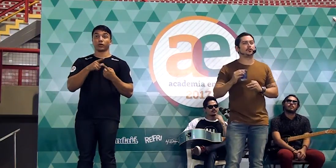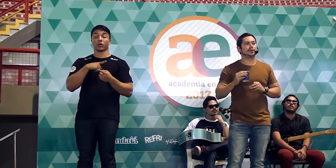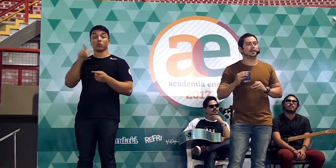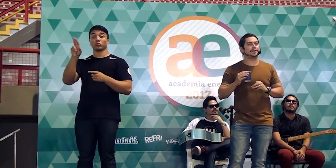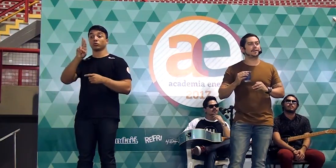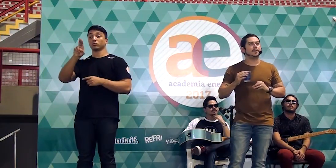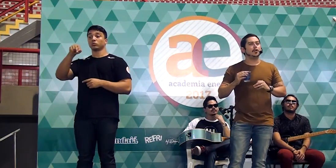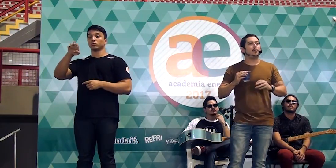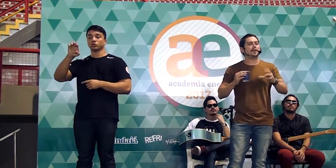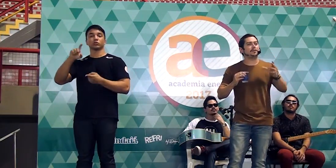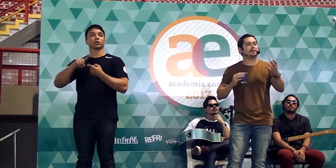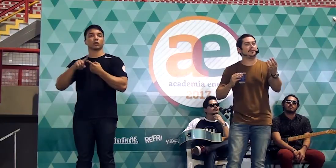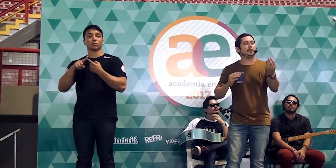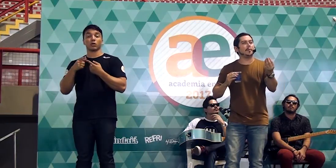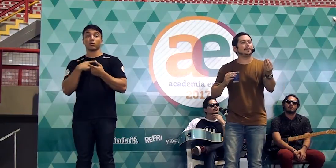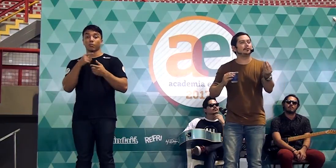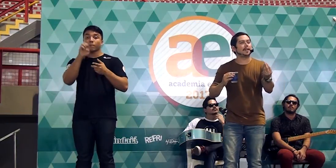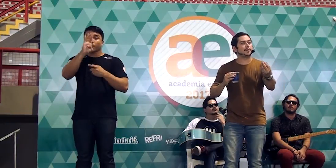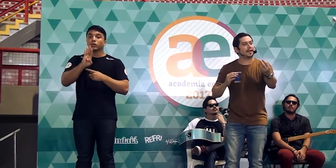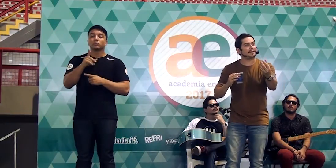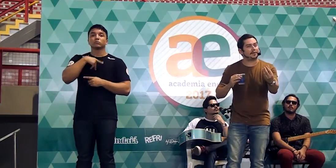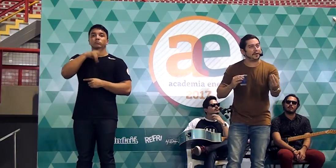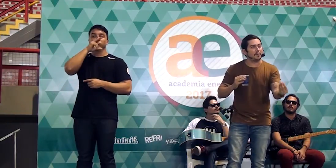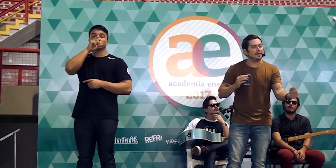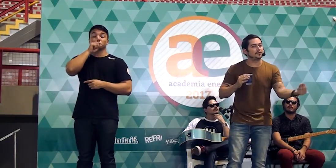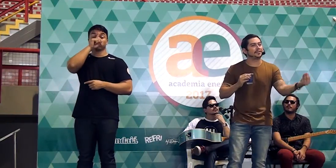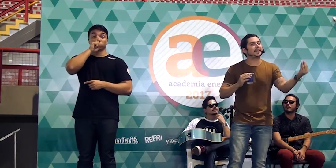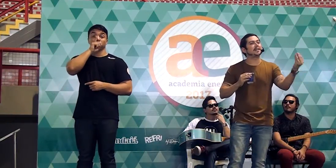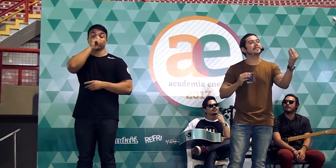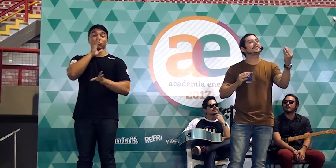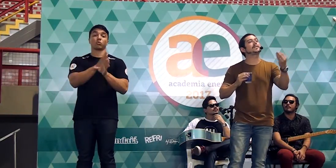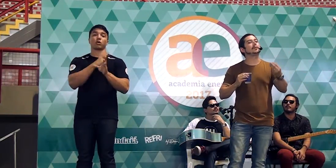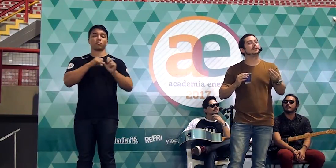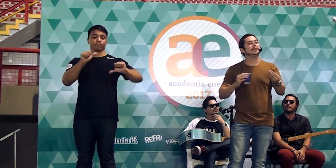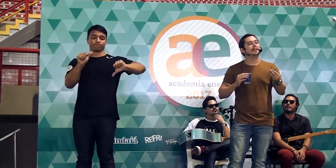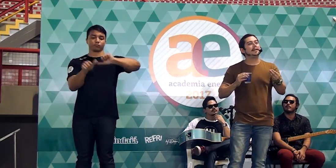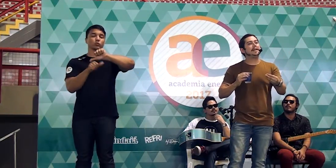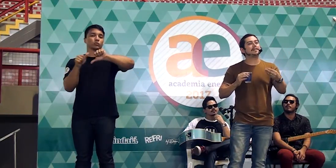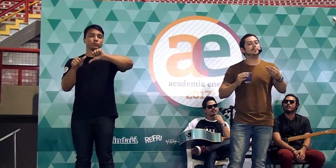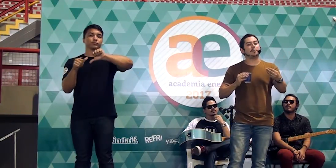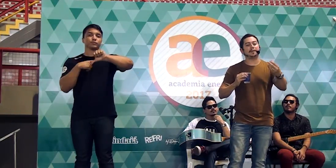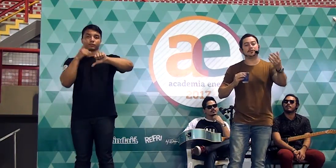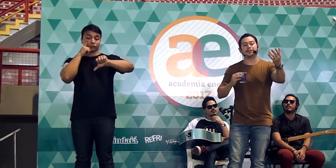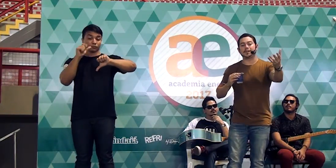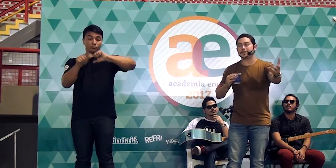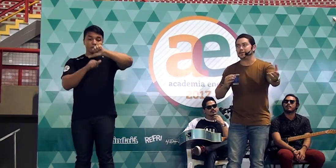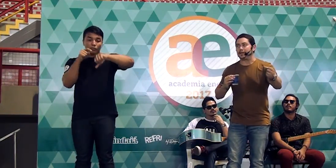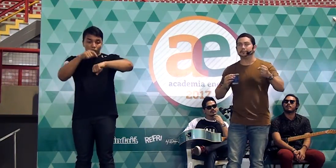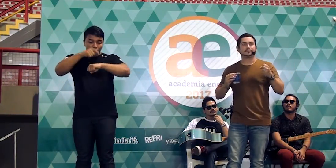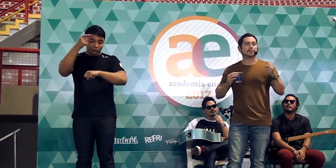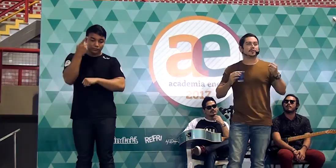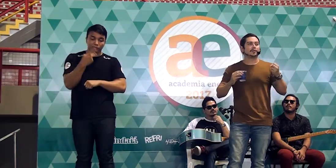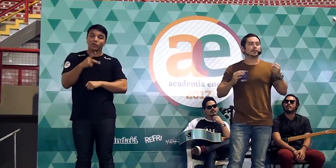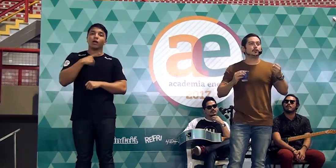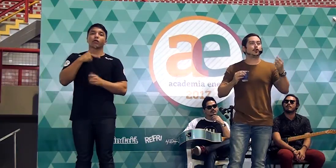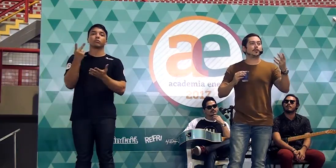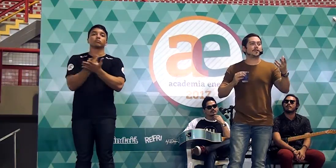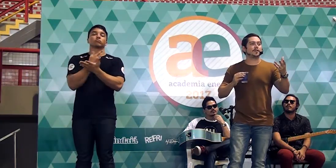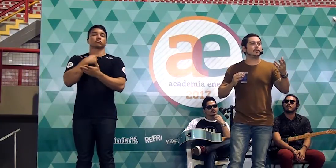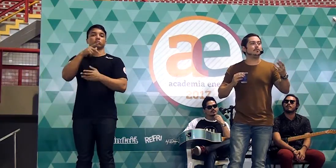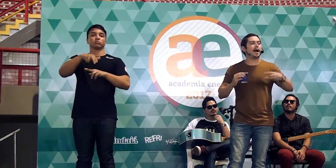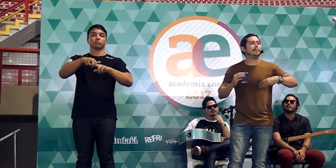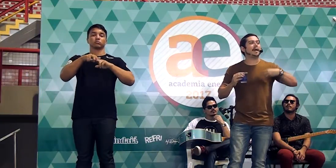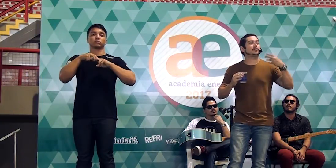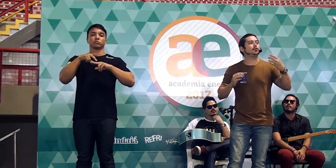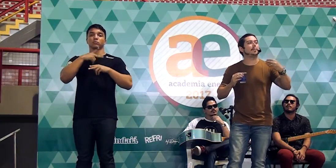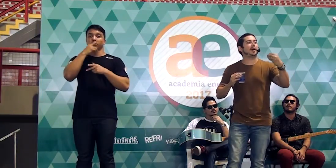dos Estudantes. O Brasil está vivendo um momento tenso, porque ele está vivendo um momento de transição. E esse momento de transição